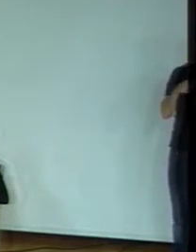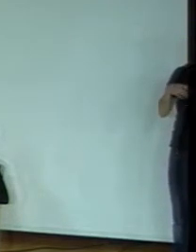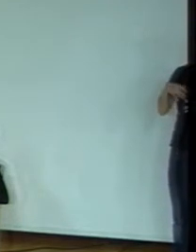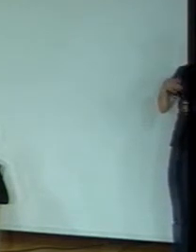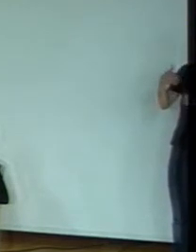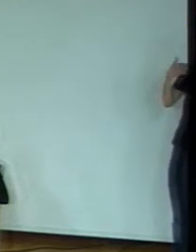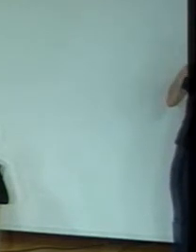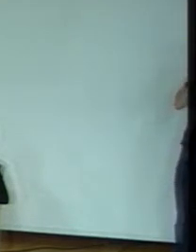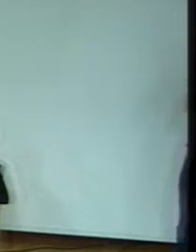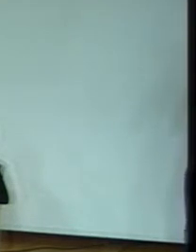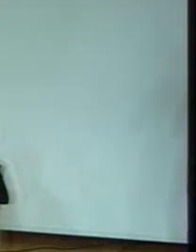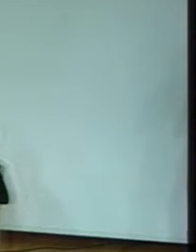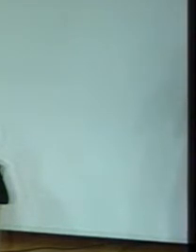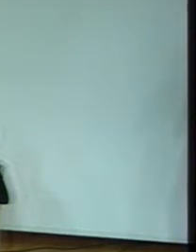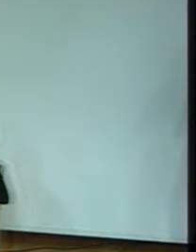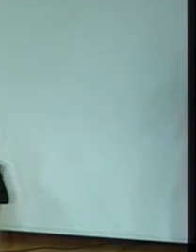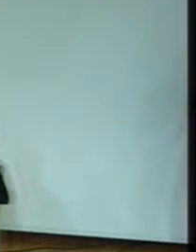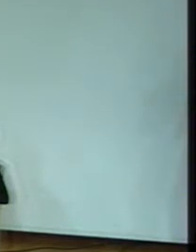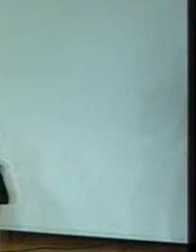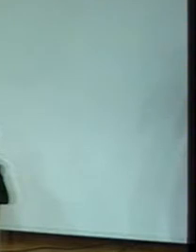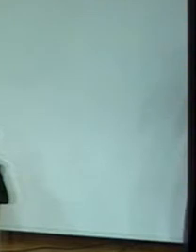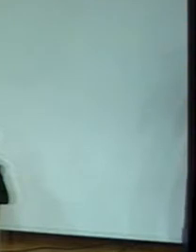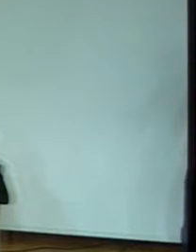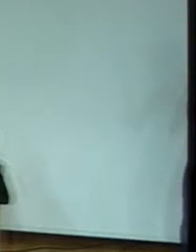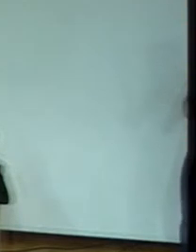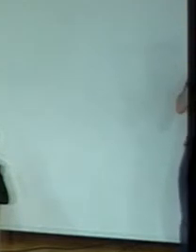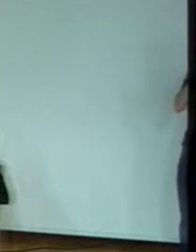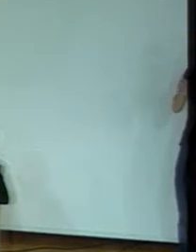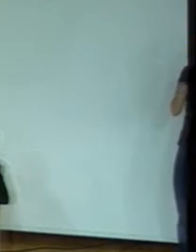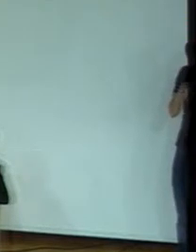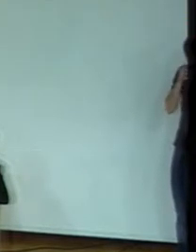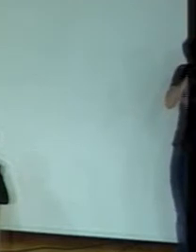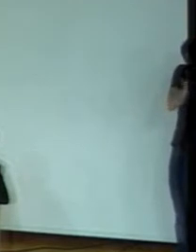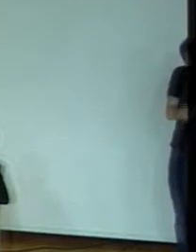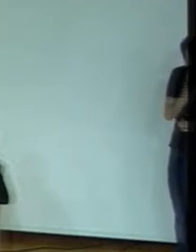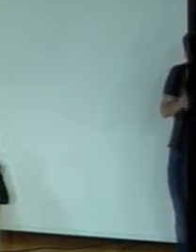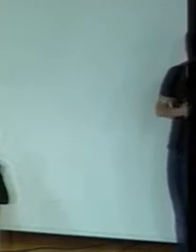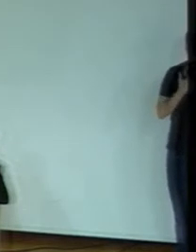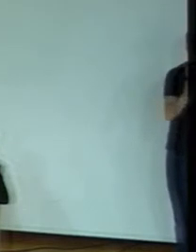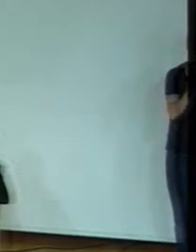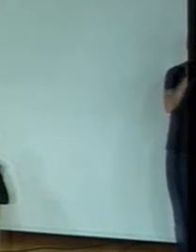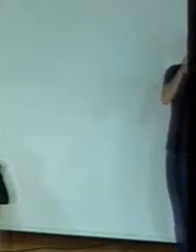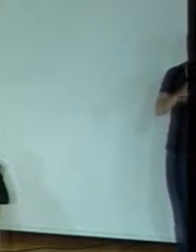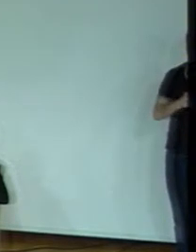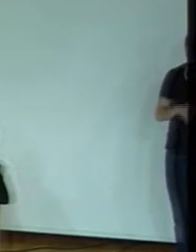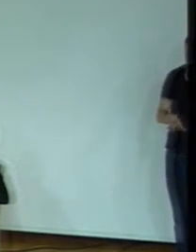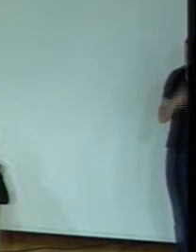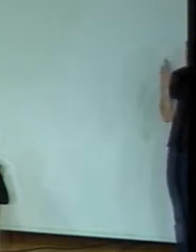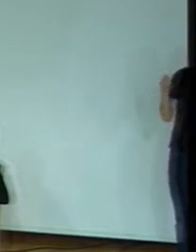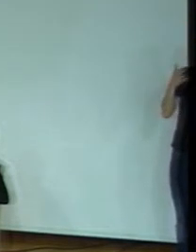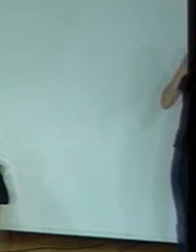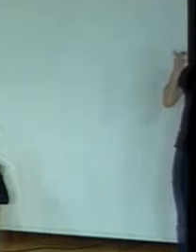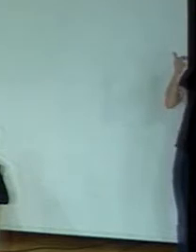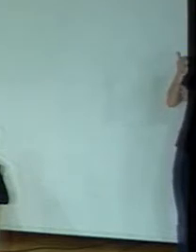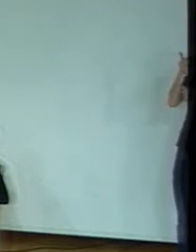c'est terrible quoi. Donc ces mots-là, il faut qu'on en parle. Et c'est à travers l'outil informatique, enfin que justement moi j'ai découvert, hein, c'est cette